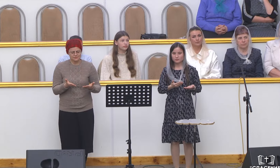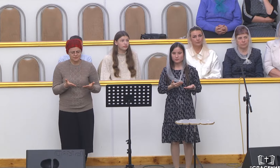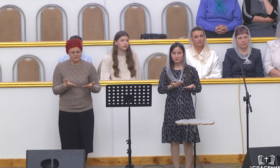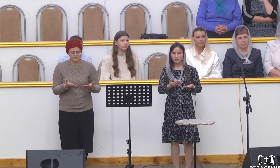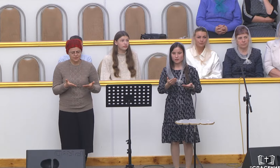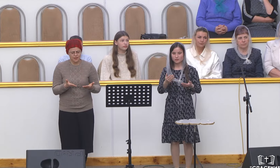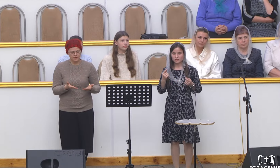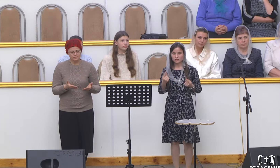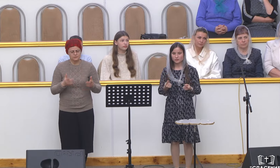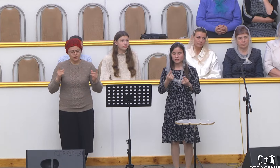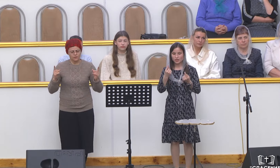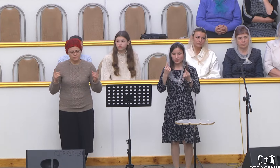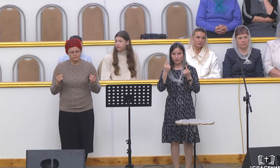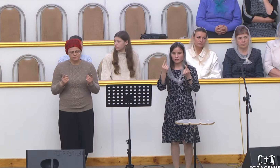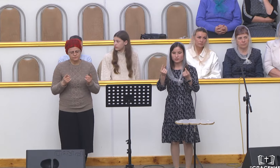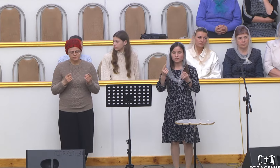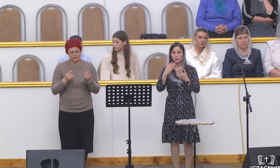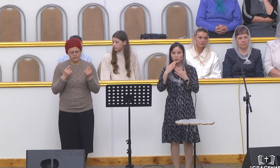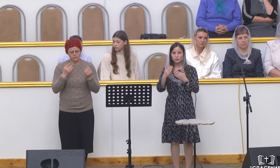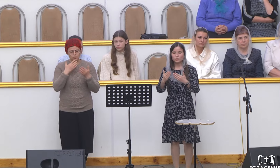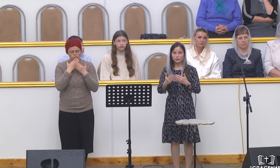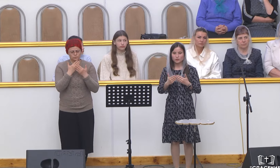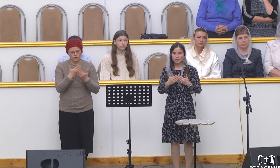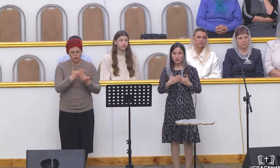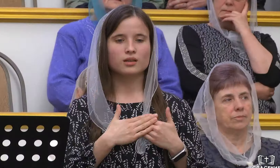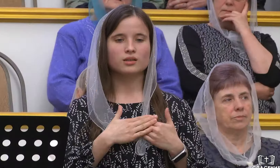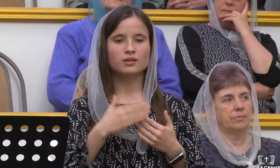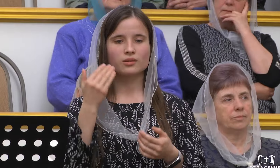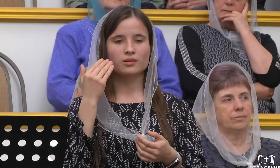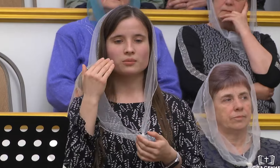принесешь. Велика любовь твоя,